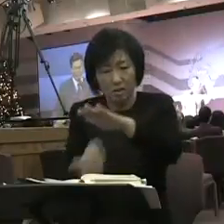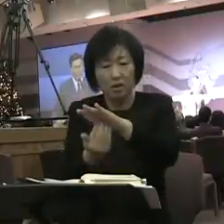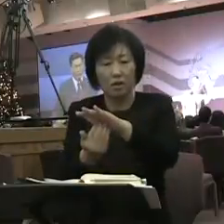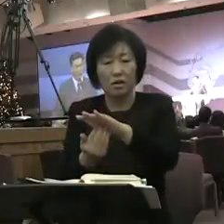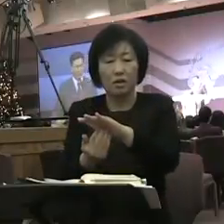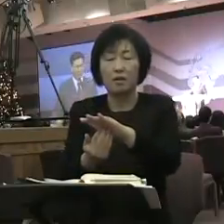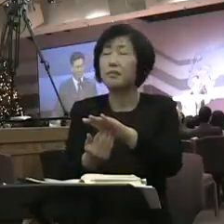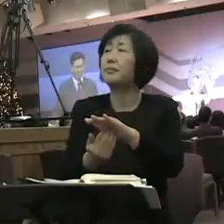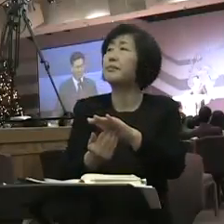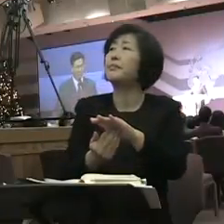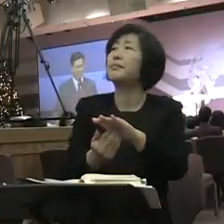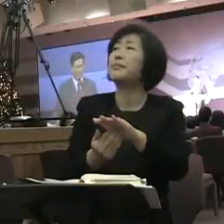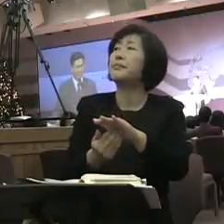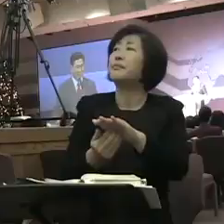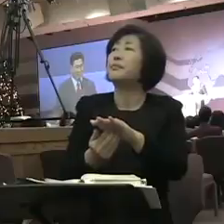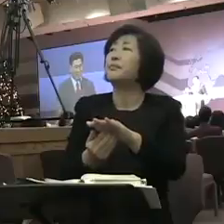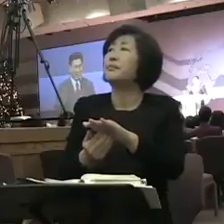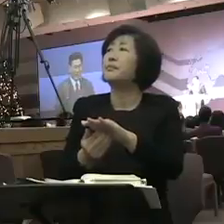Intimate fellowship.